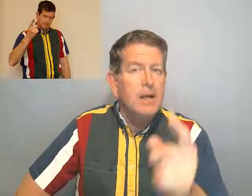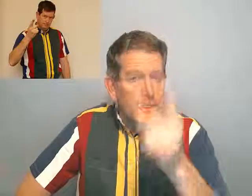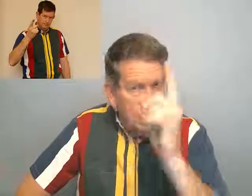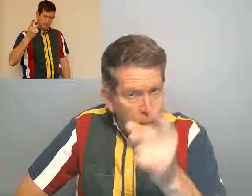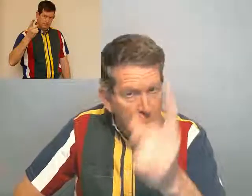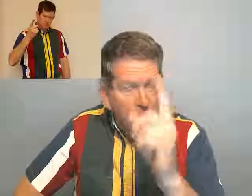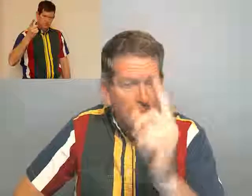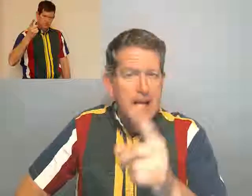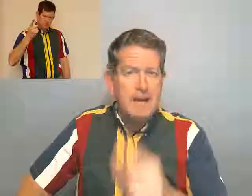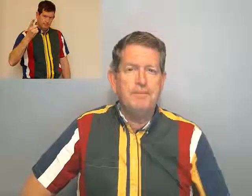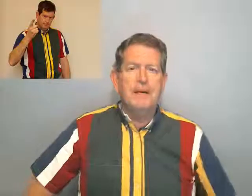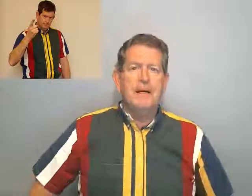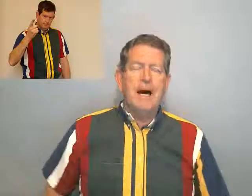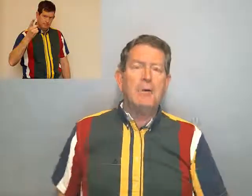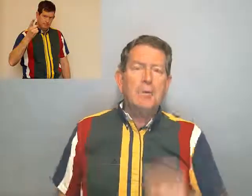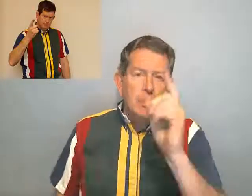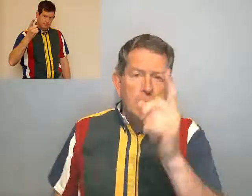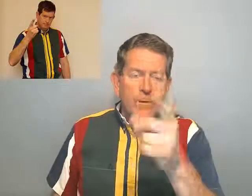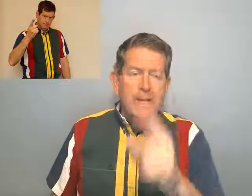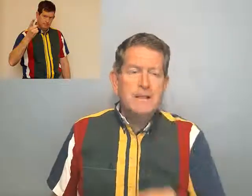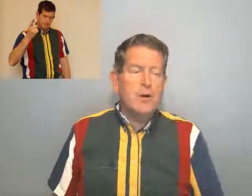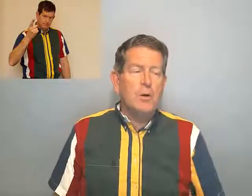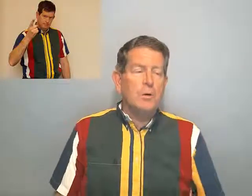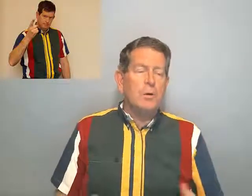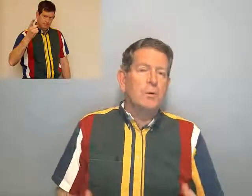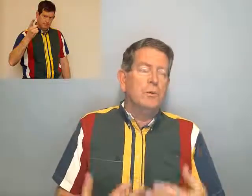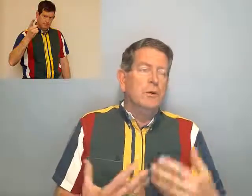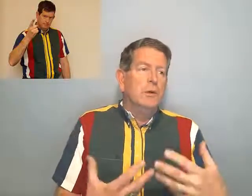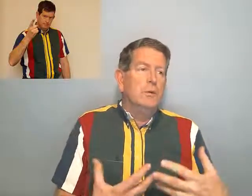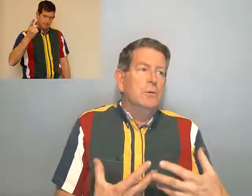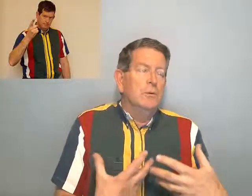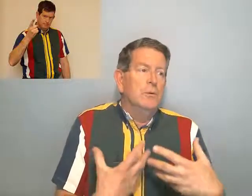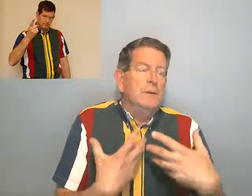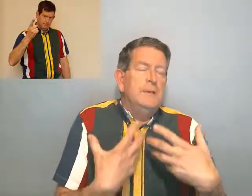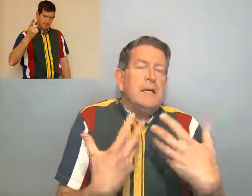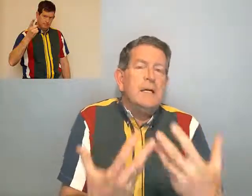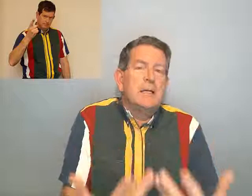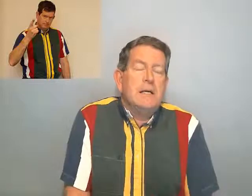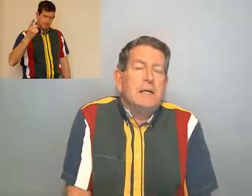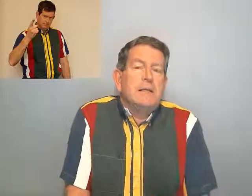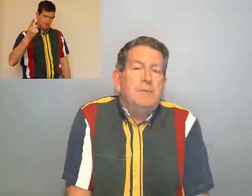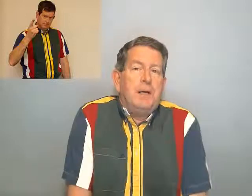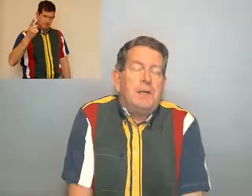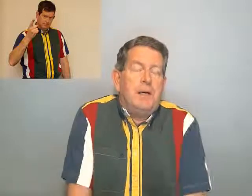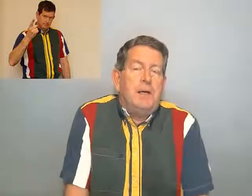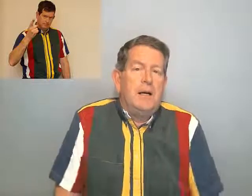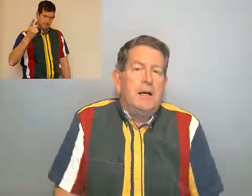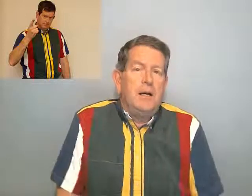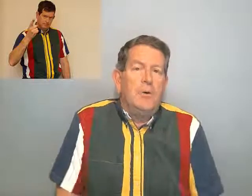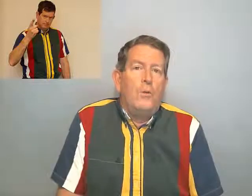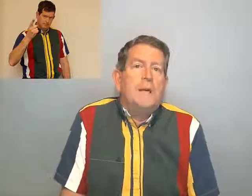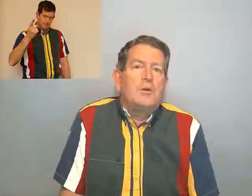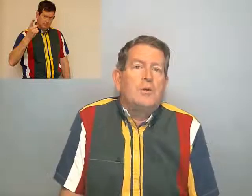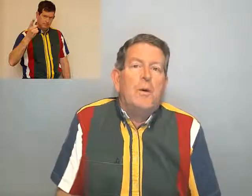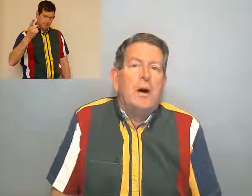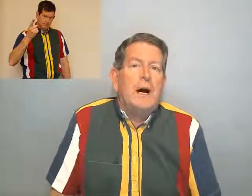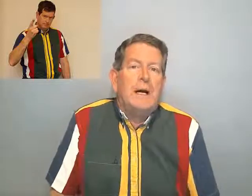Tu devrais. Alors, tu devrais, c'est quand on lui dit à quelqu'un que cette personne a une obligation morale,